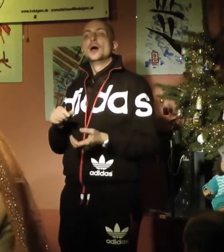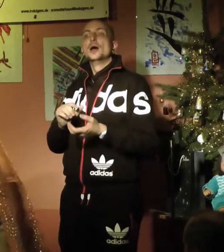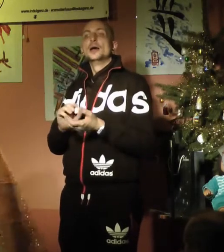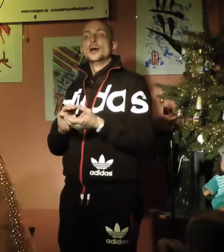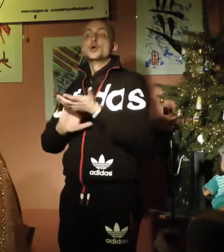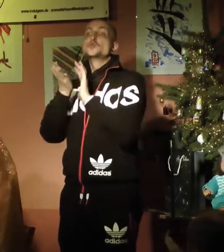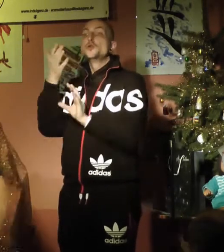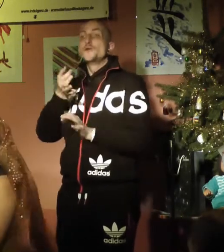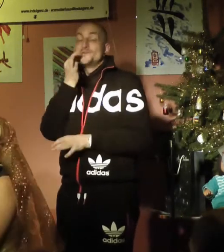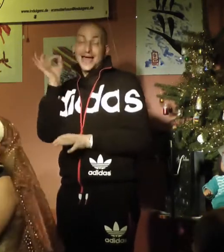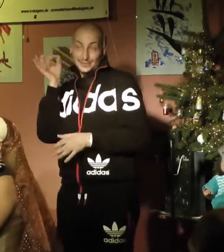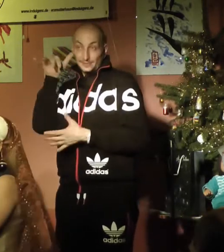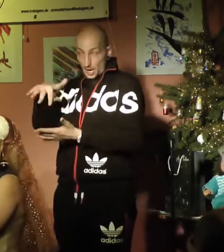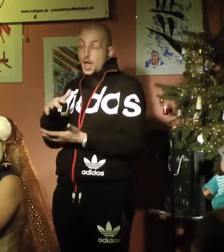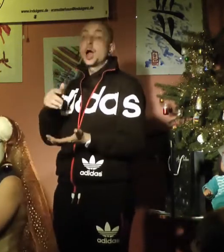So, wer hat